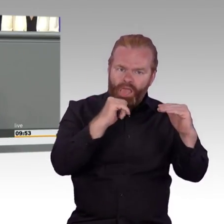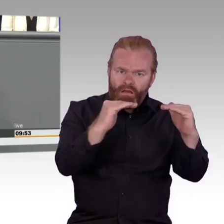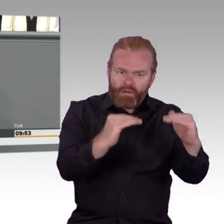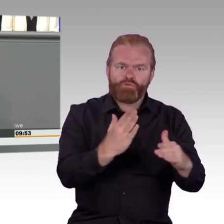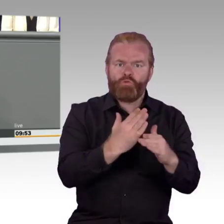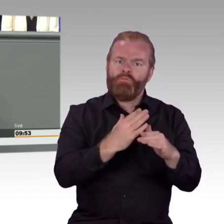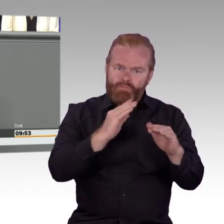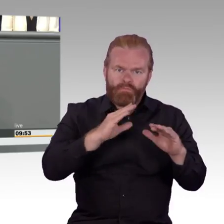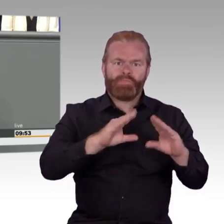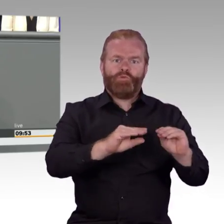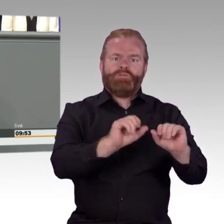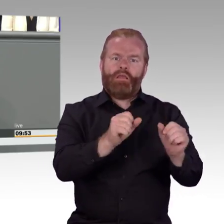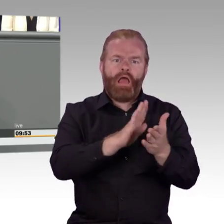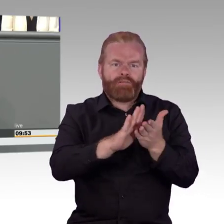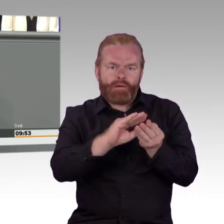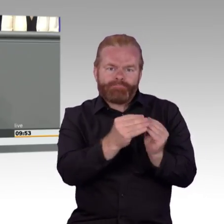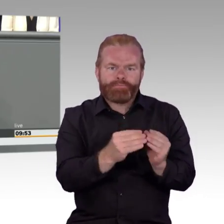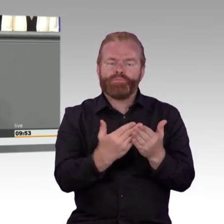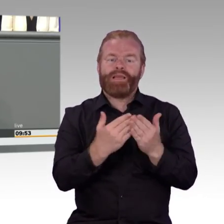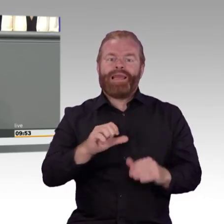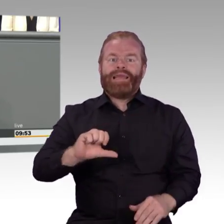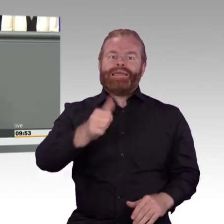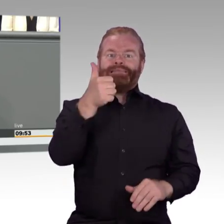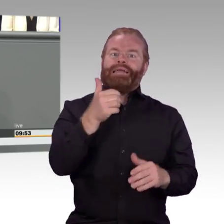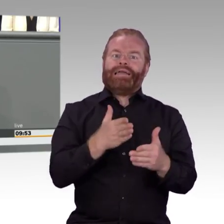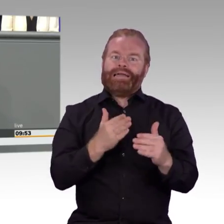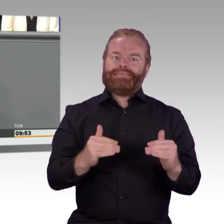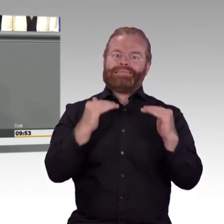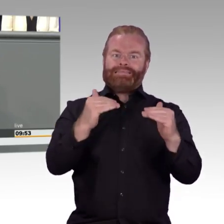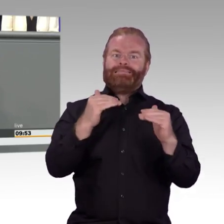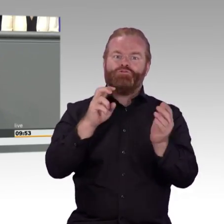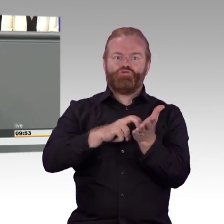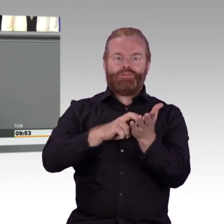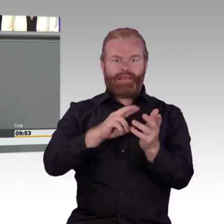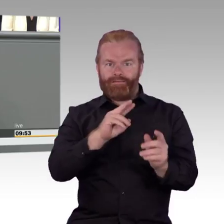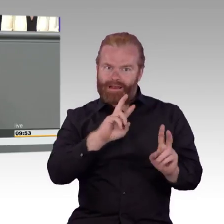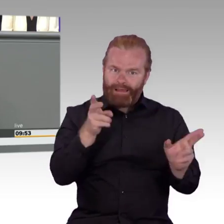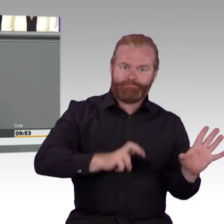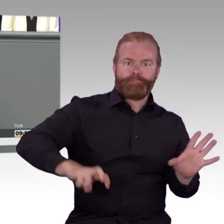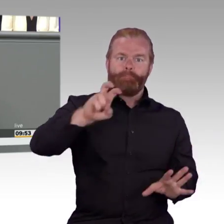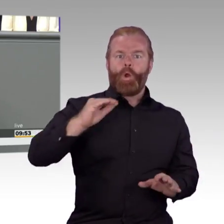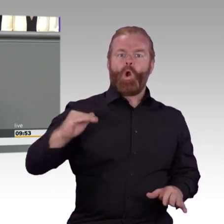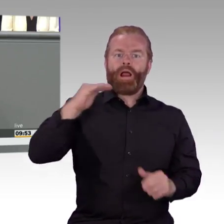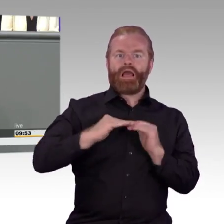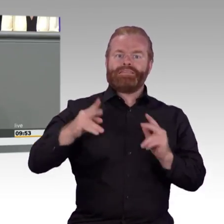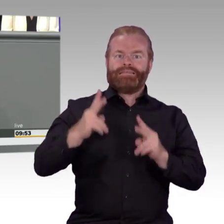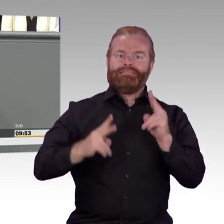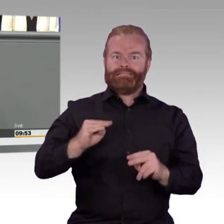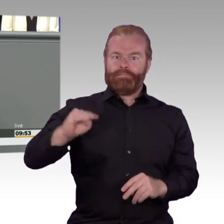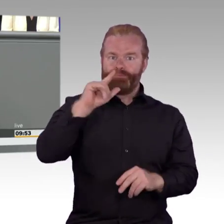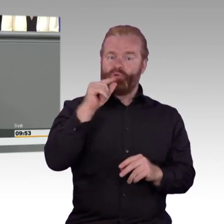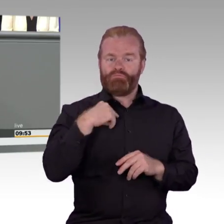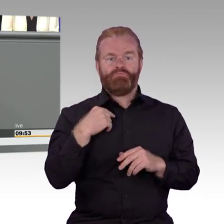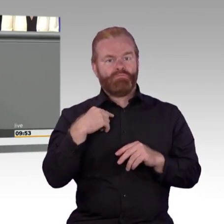eine kompetente Verhandlungsführung. Auch das haben wir nochmal klargestellt. Und wir werden gerade für